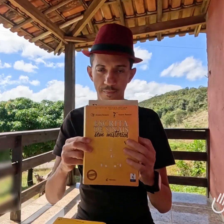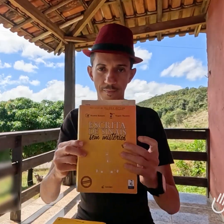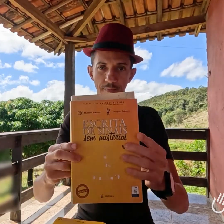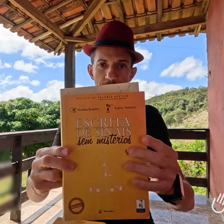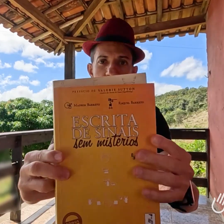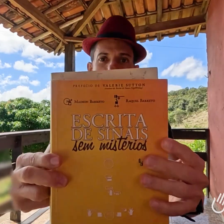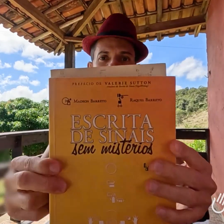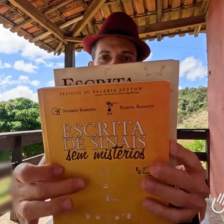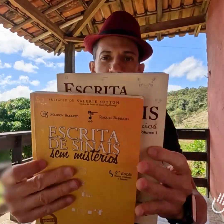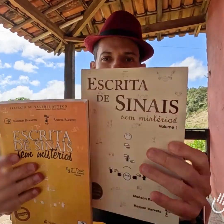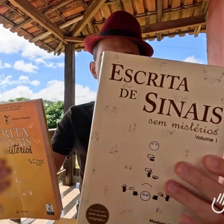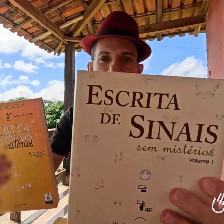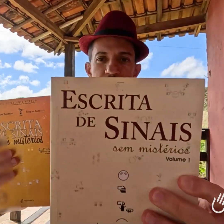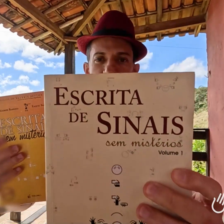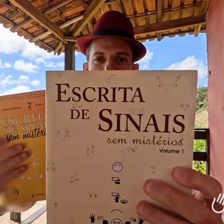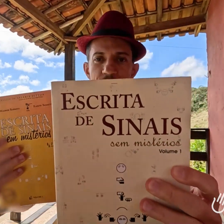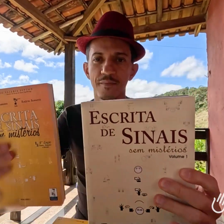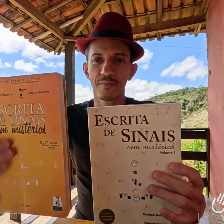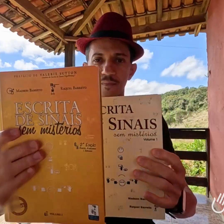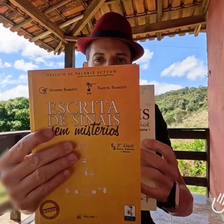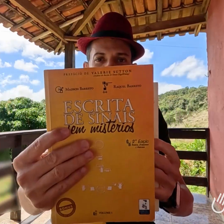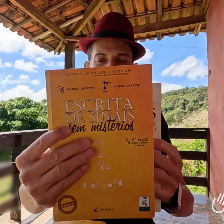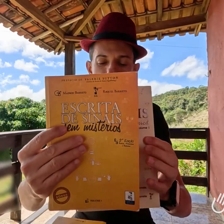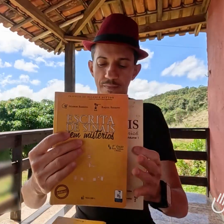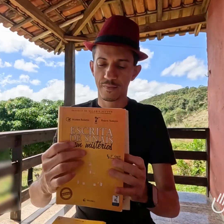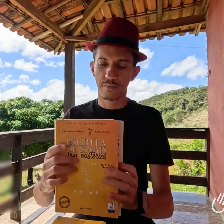segunda. Percebe?